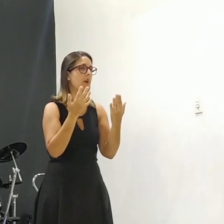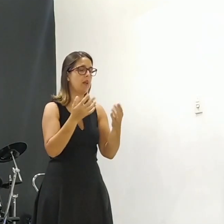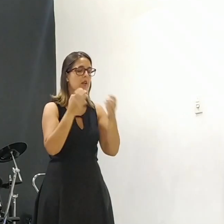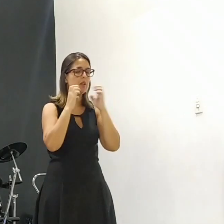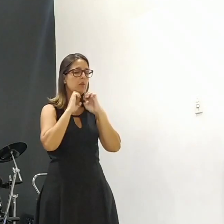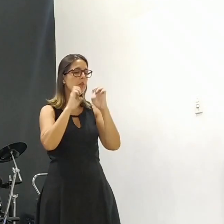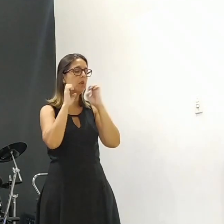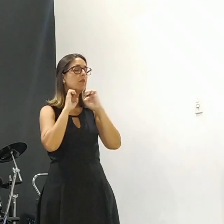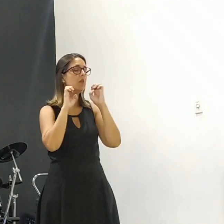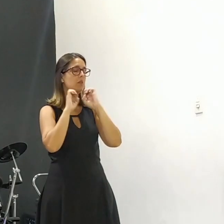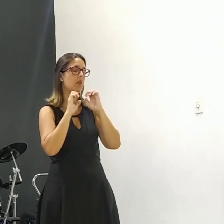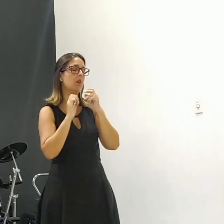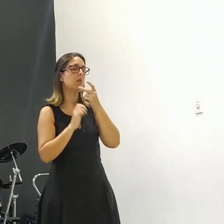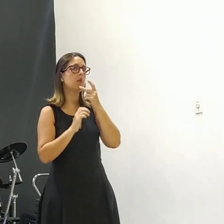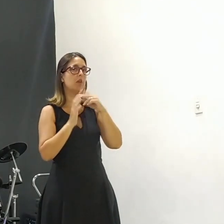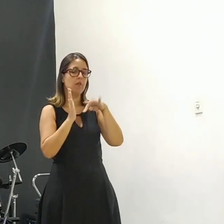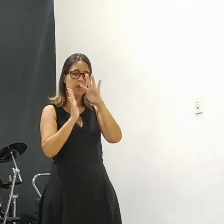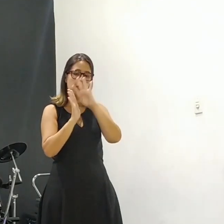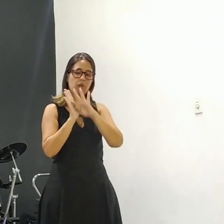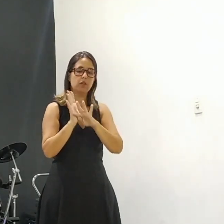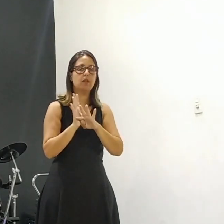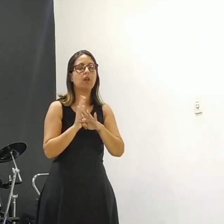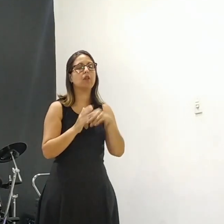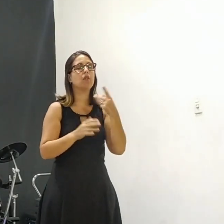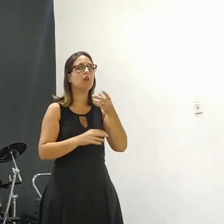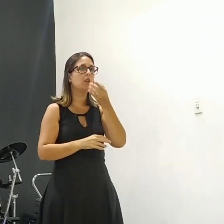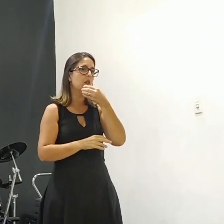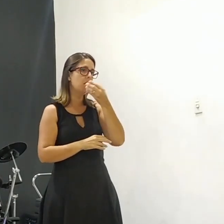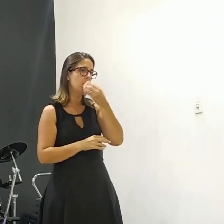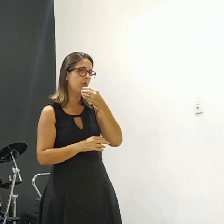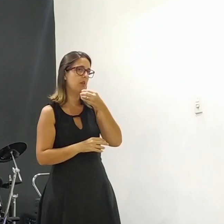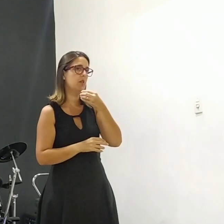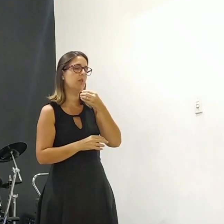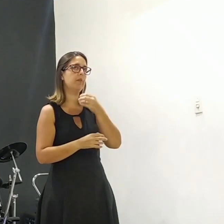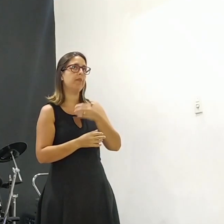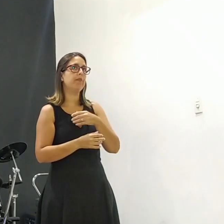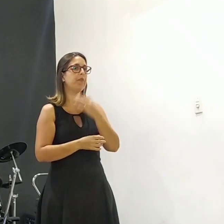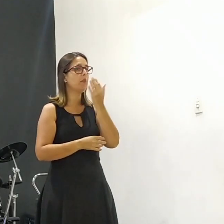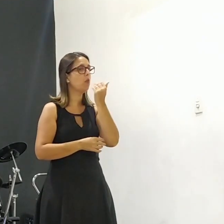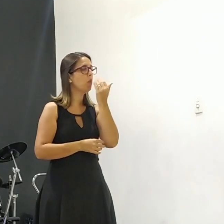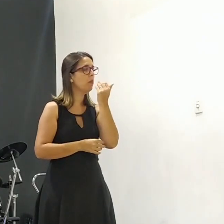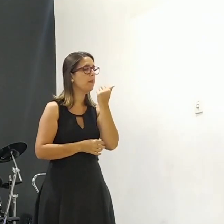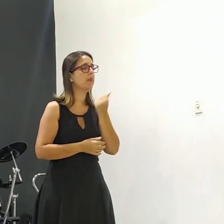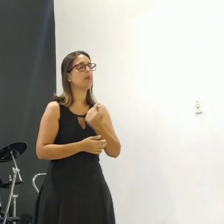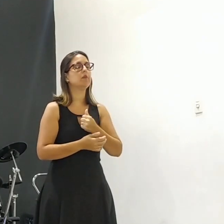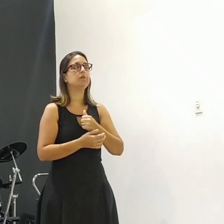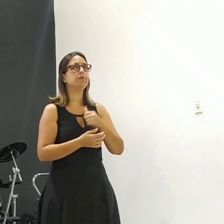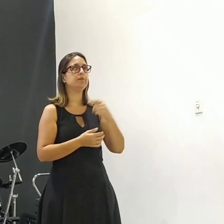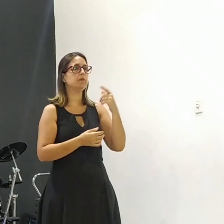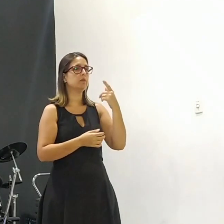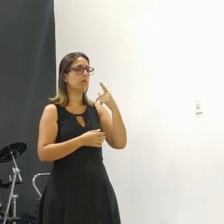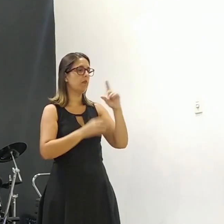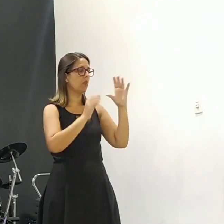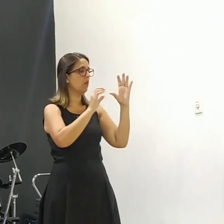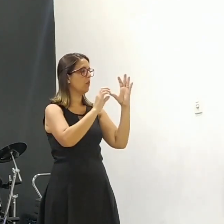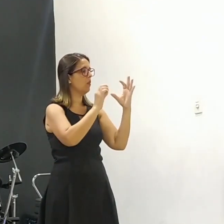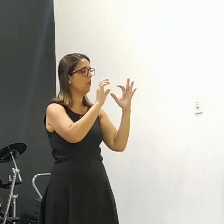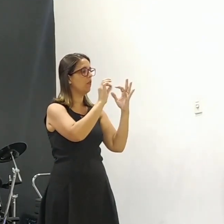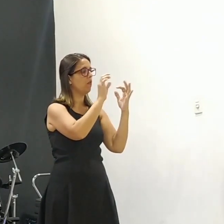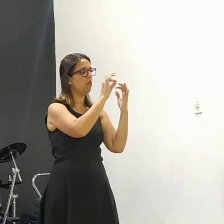porque diz o texto que o seu fruto servirá de alimento, e a sua folha de